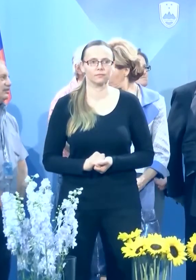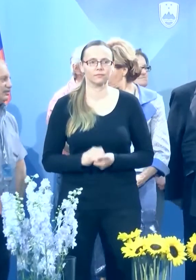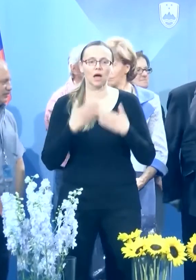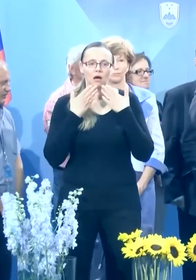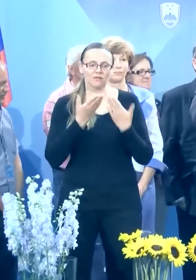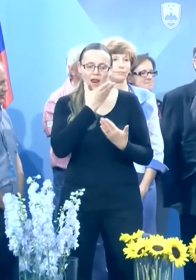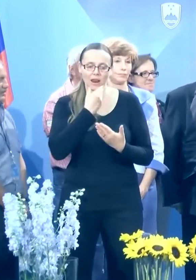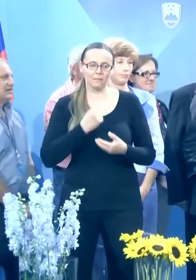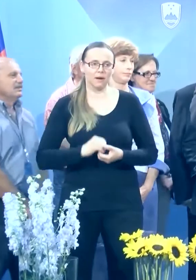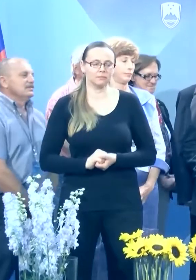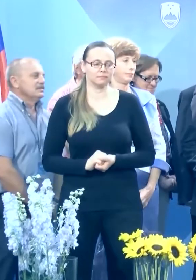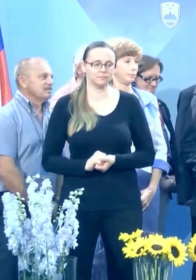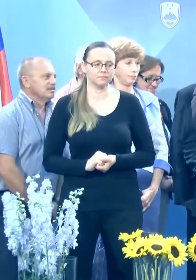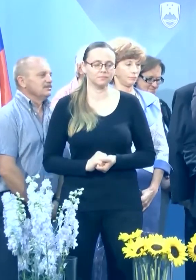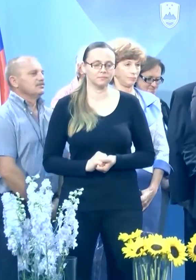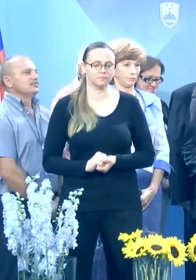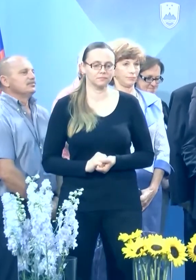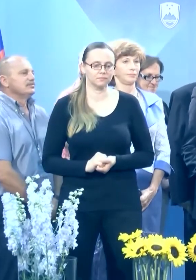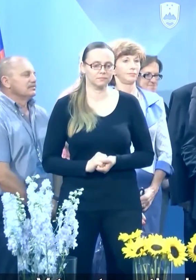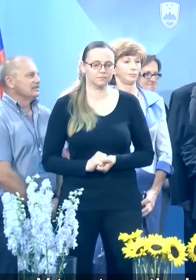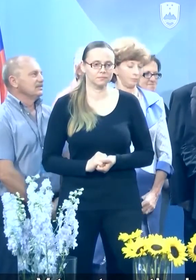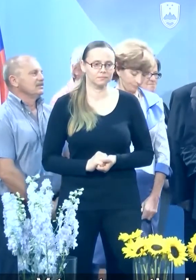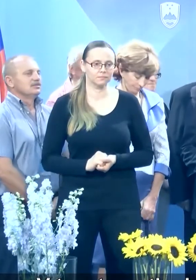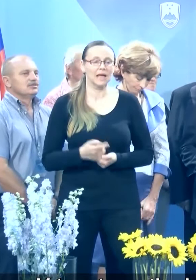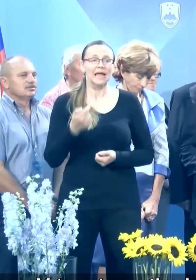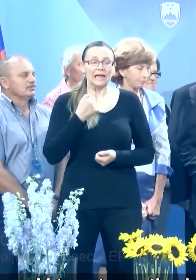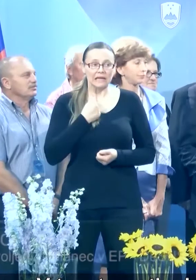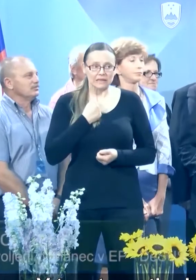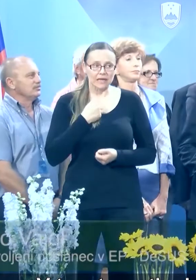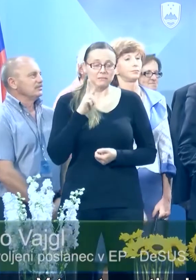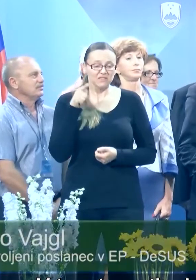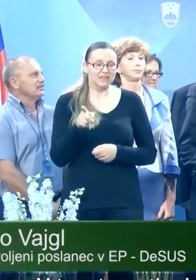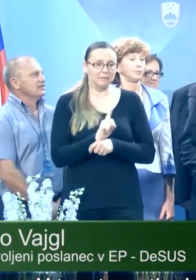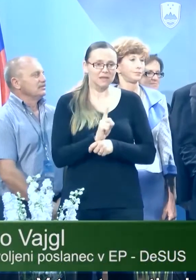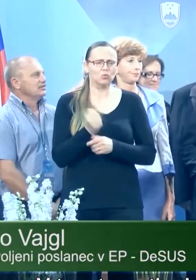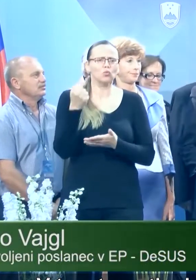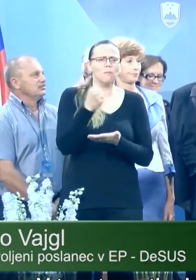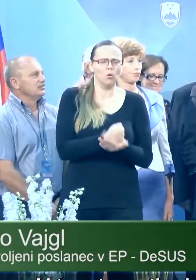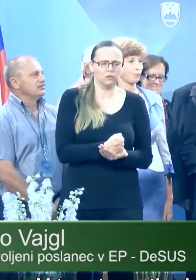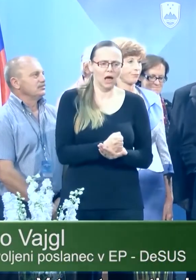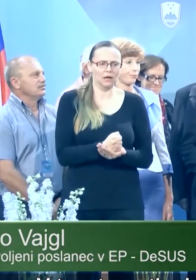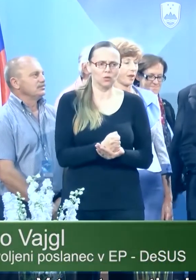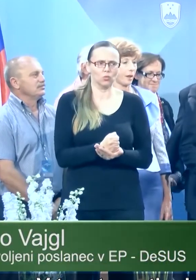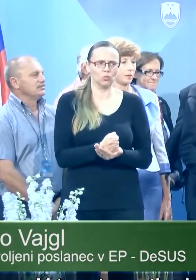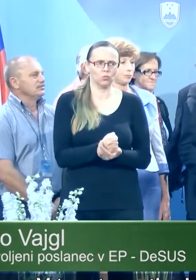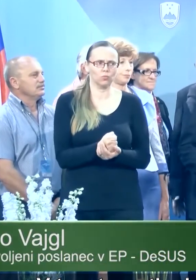Hvala lepa. Jaz bi v tem trenutku poudaril